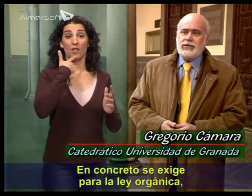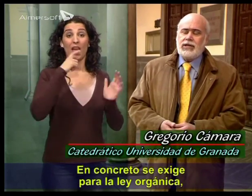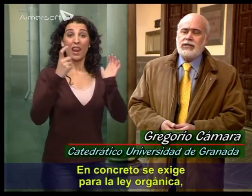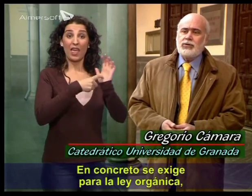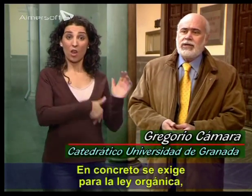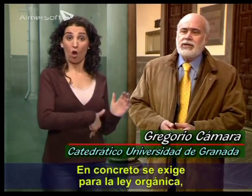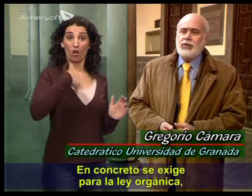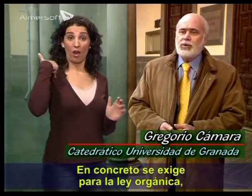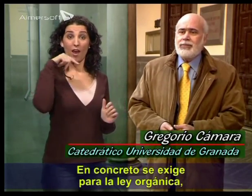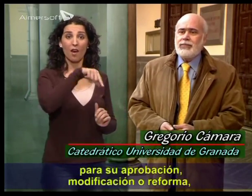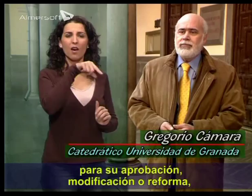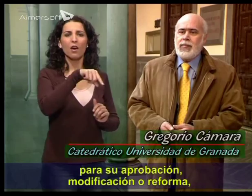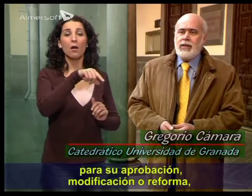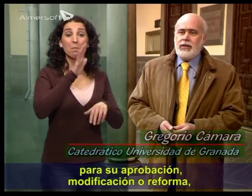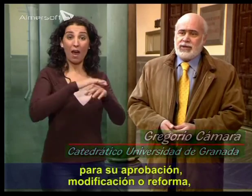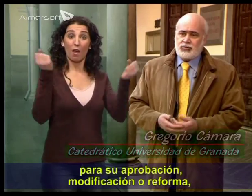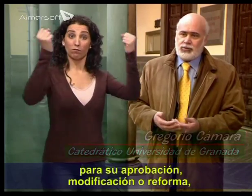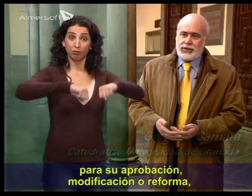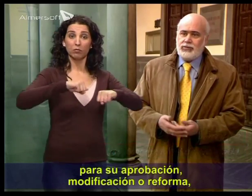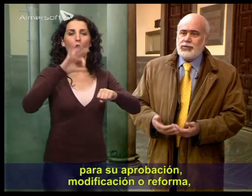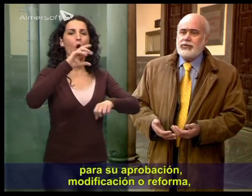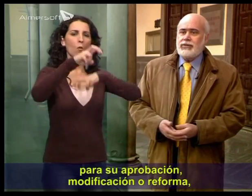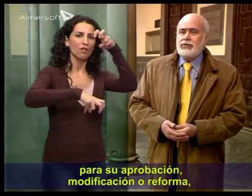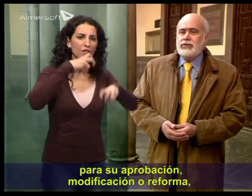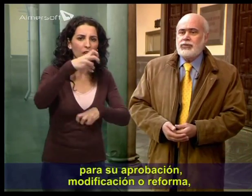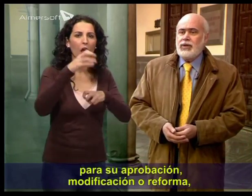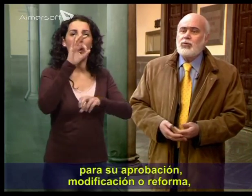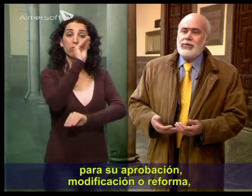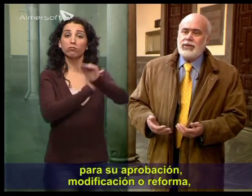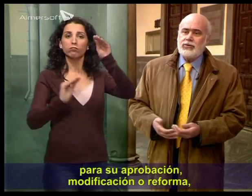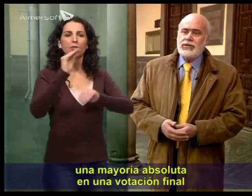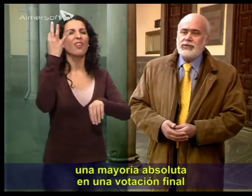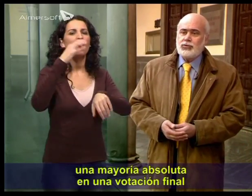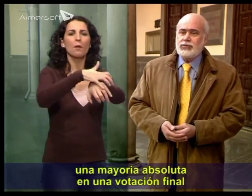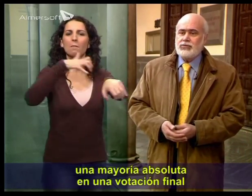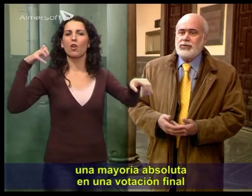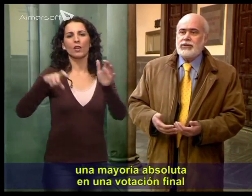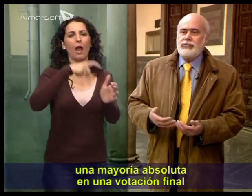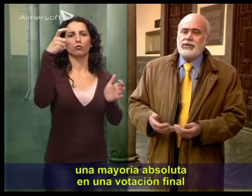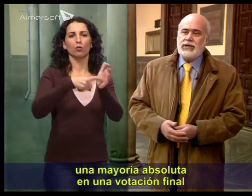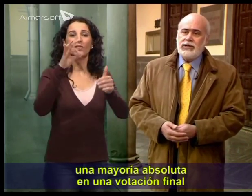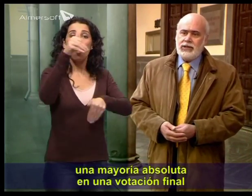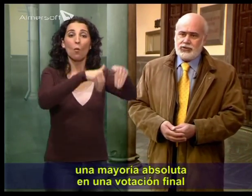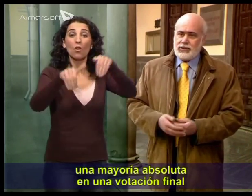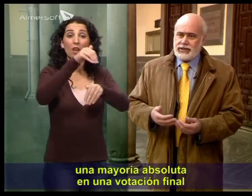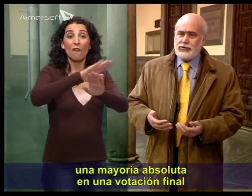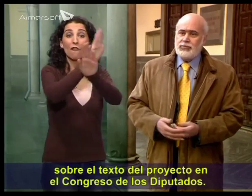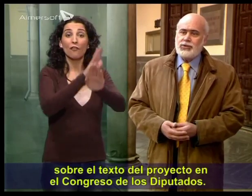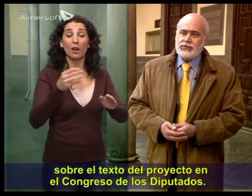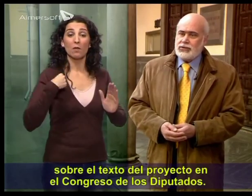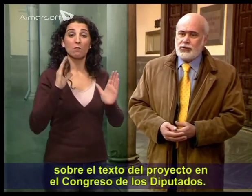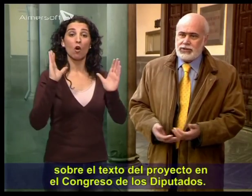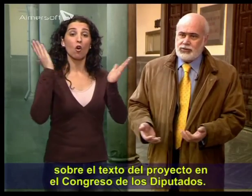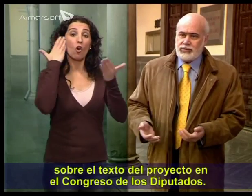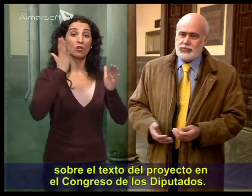para la ley orgánica, para su aprobación, modificación o reforma, una mayoría absoluta en una votación final sobre el texto